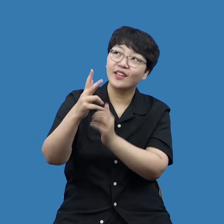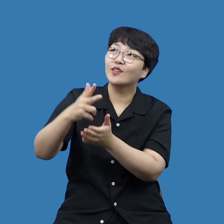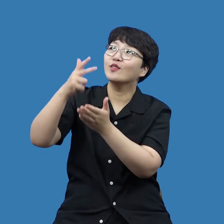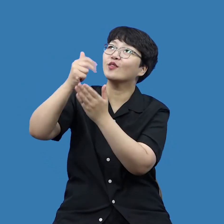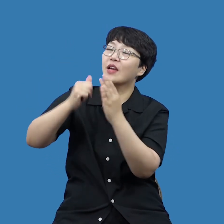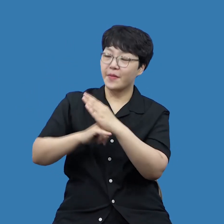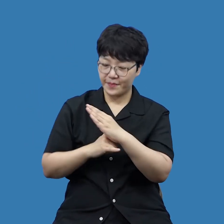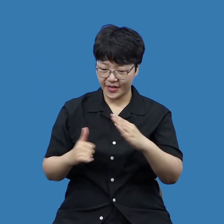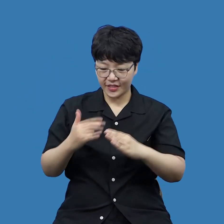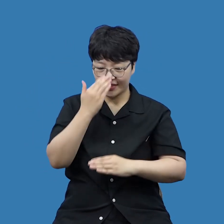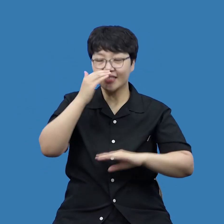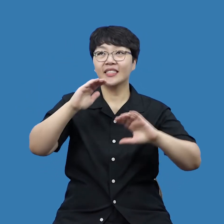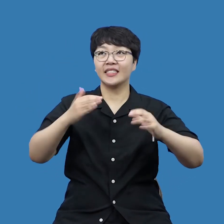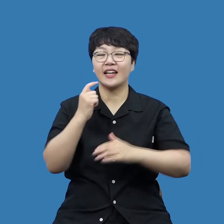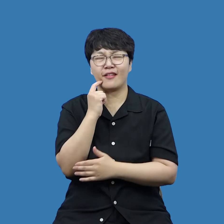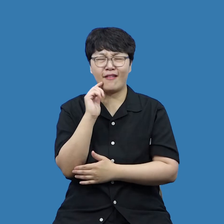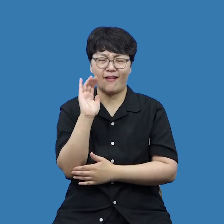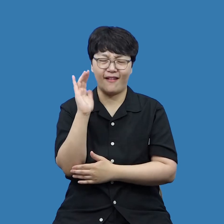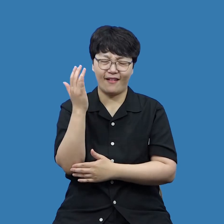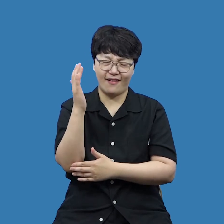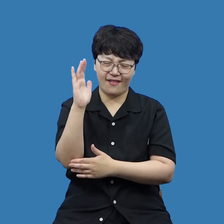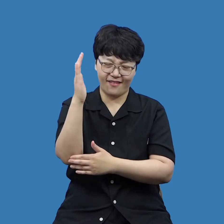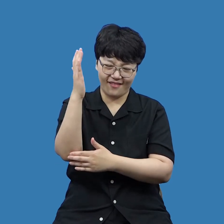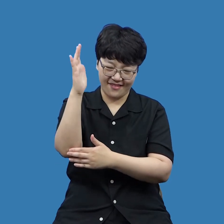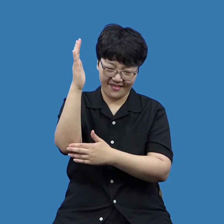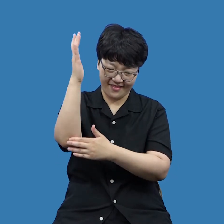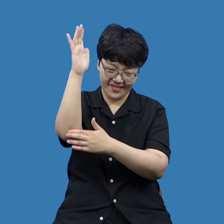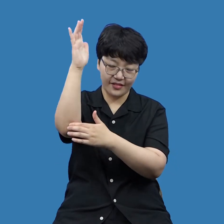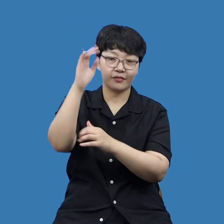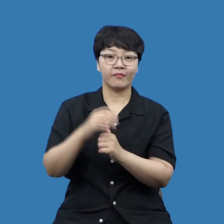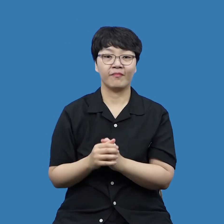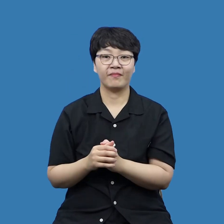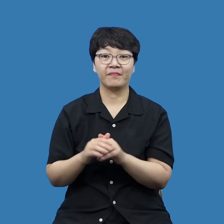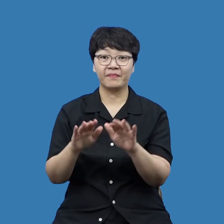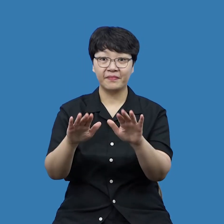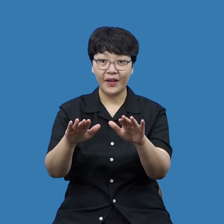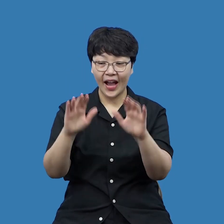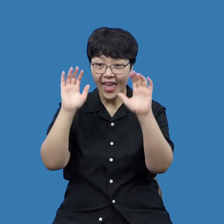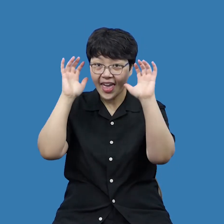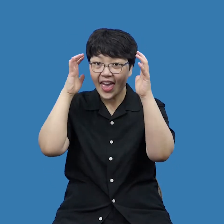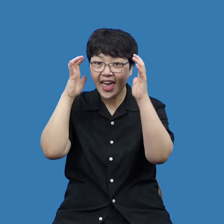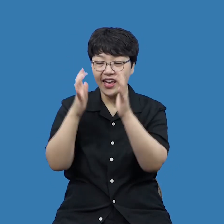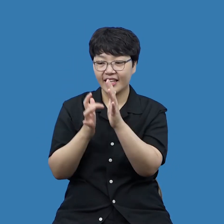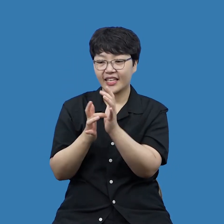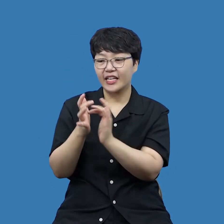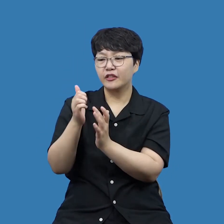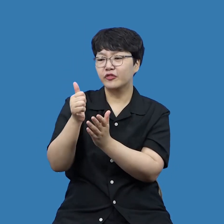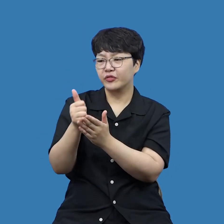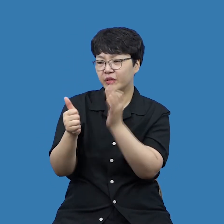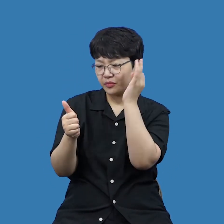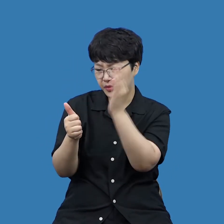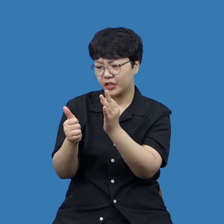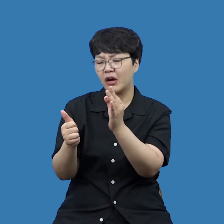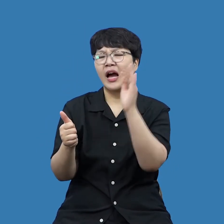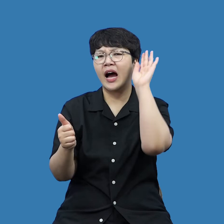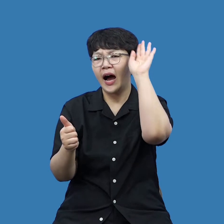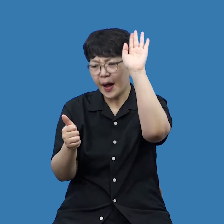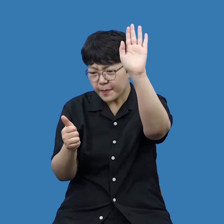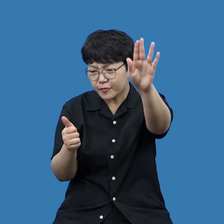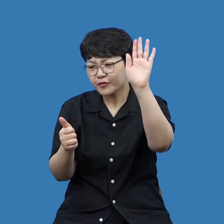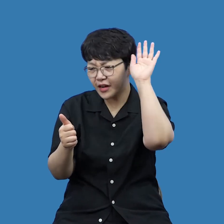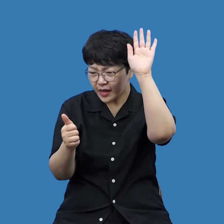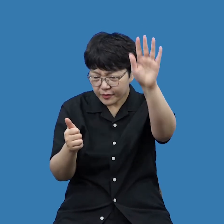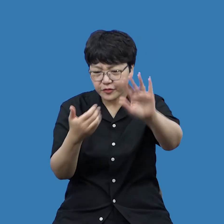이스라엘의 영광이니이다. 자, 여기서 벌써부터 이 아기 예수 메시아가 이방인들의 빛이 될